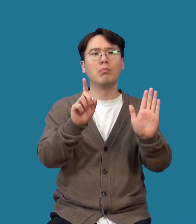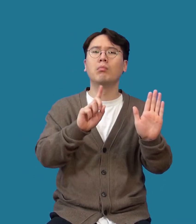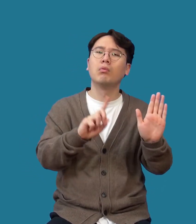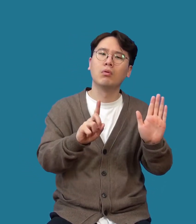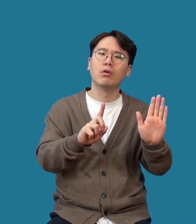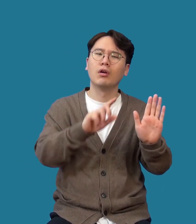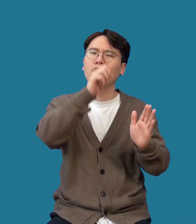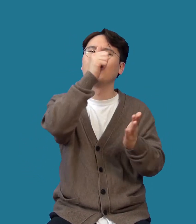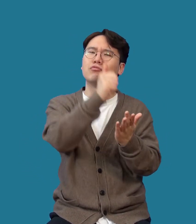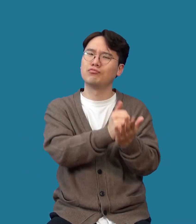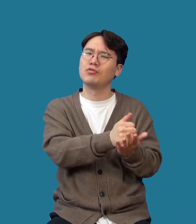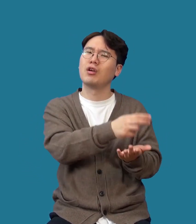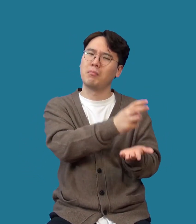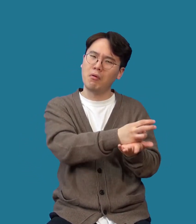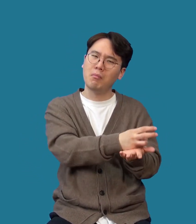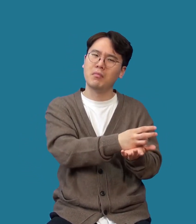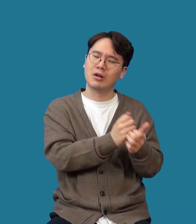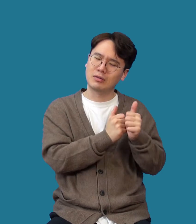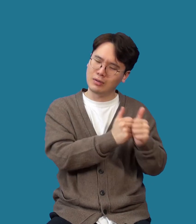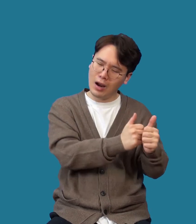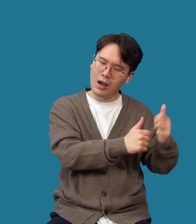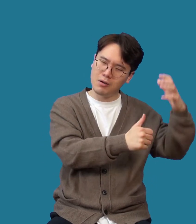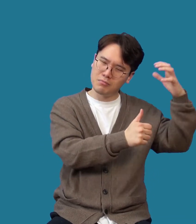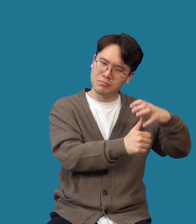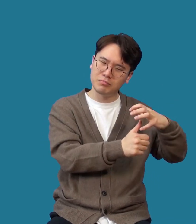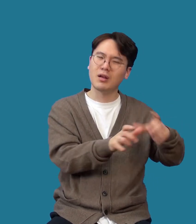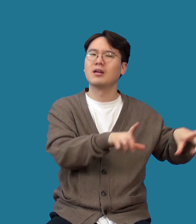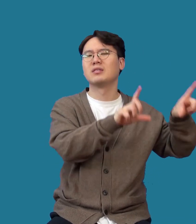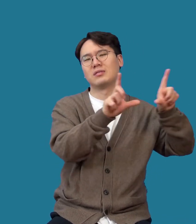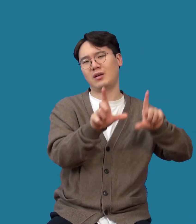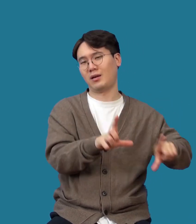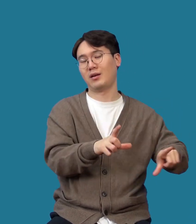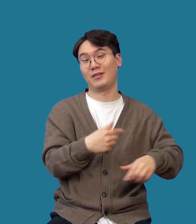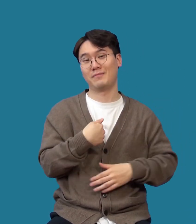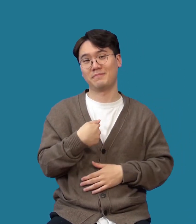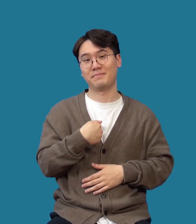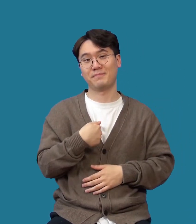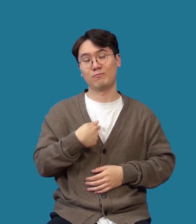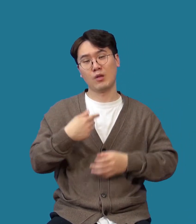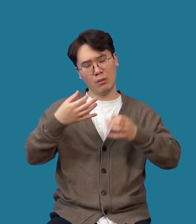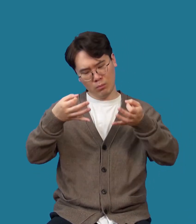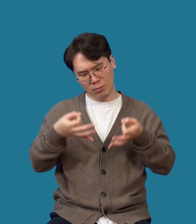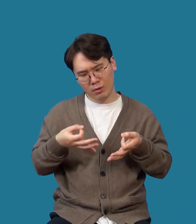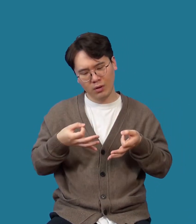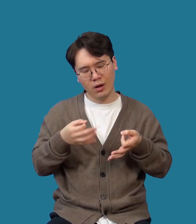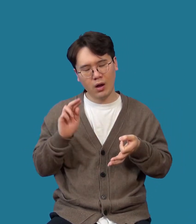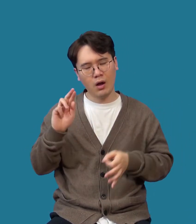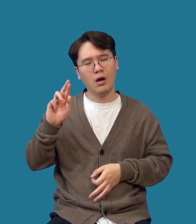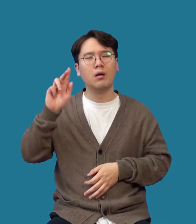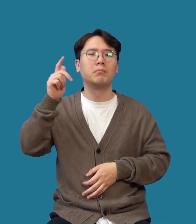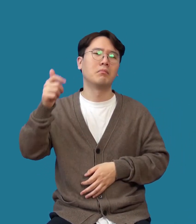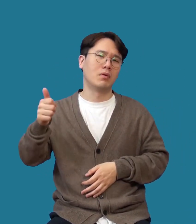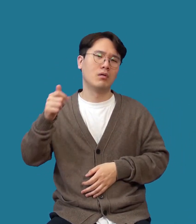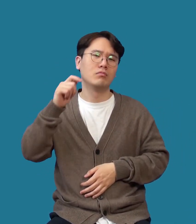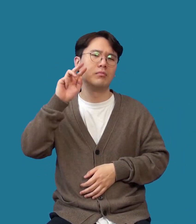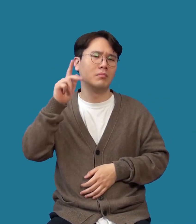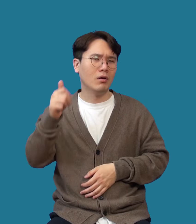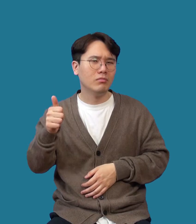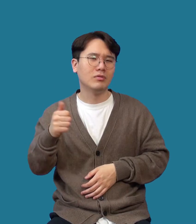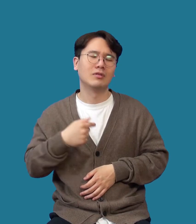사로잡혀 죄를 지으면서 사는 것을 볼 때에 바울 사도가 내가 괴로워서 죽을 지경이 되었다고 탄식을 하는